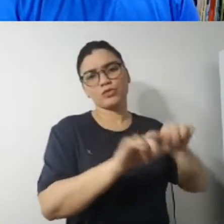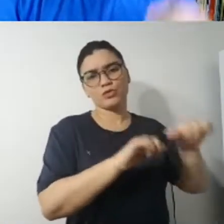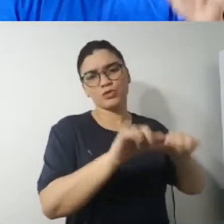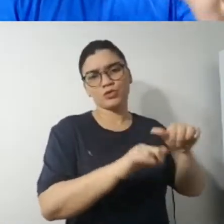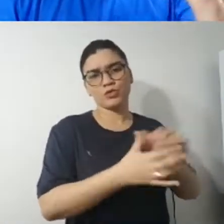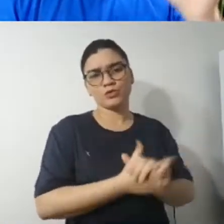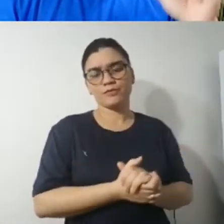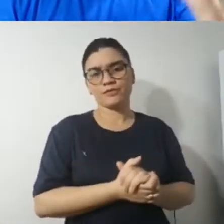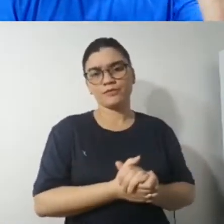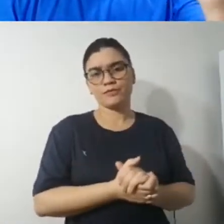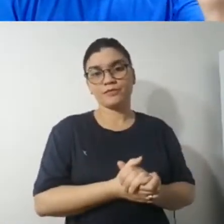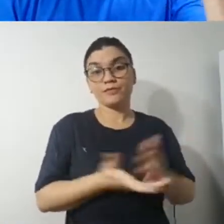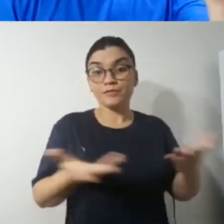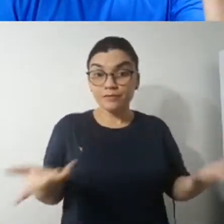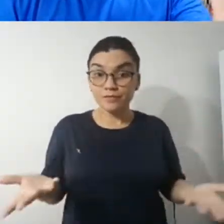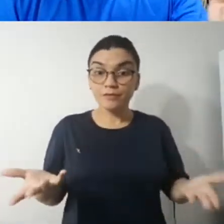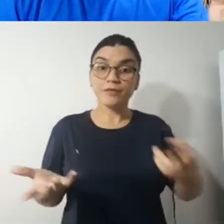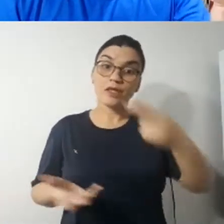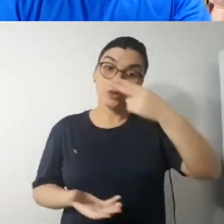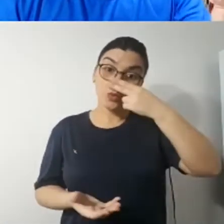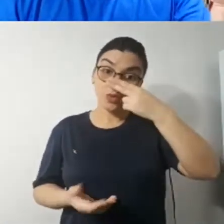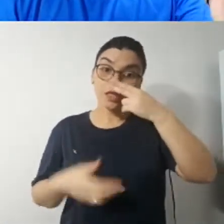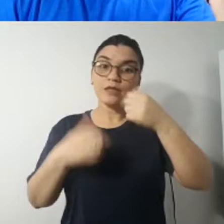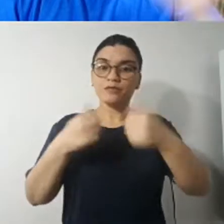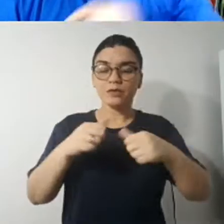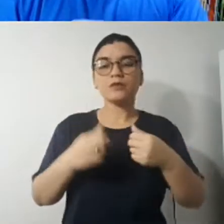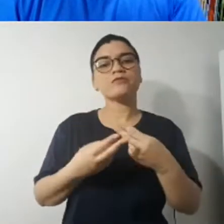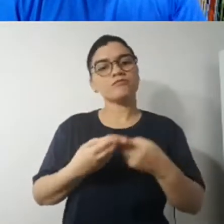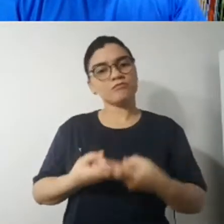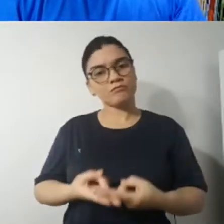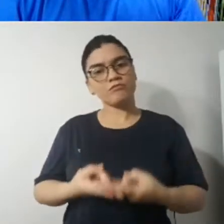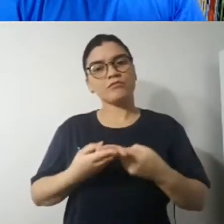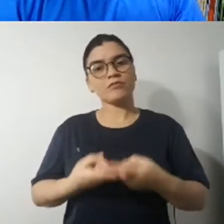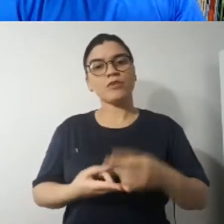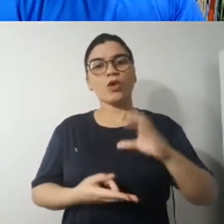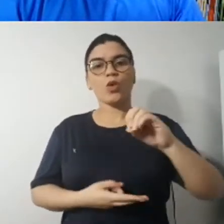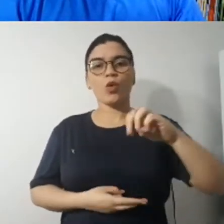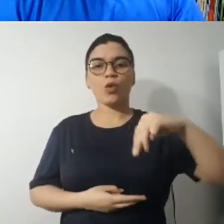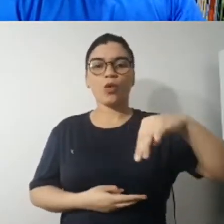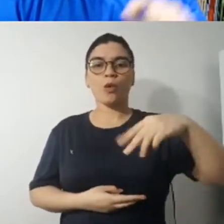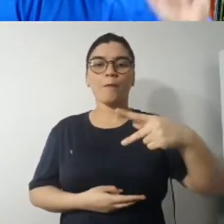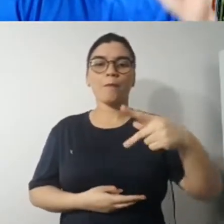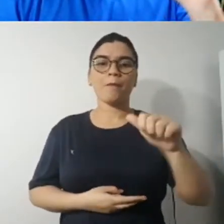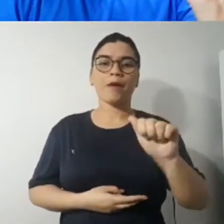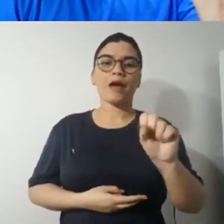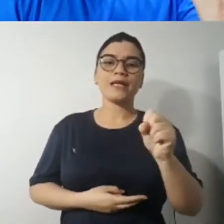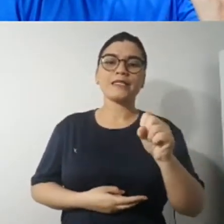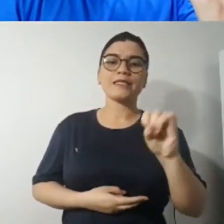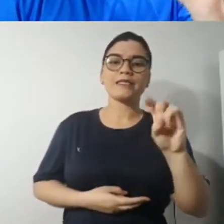é ser compassivos. Segundo, o terceiro ponto que ele dá é ser